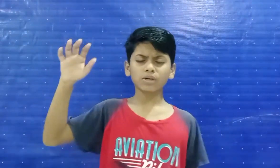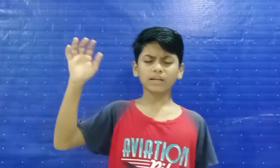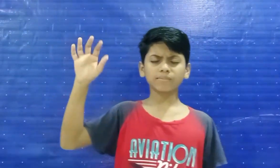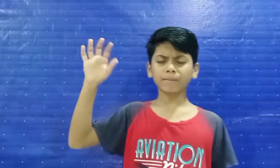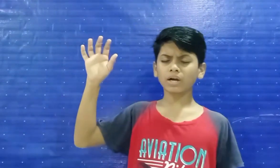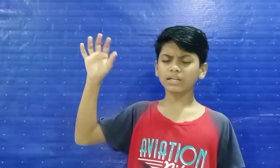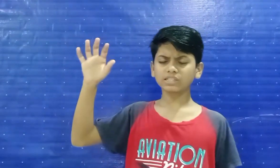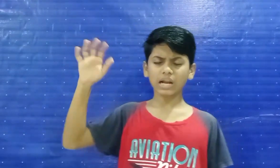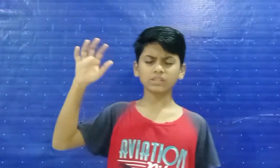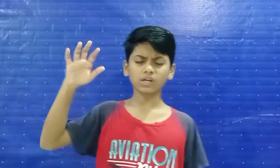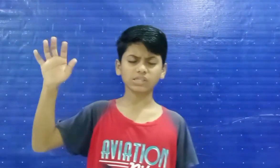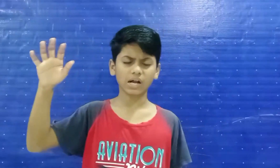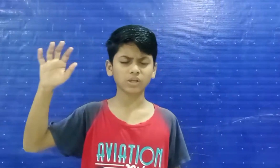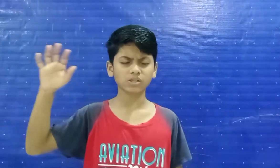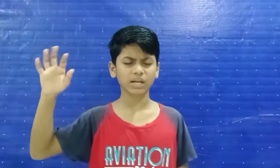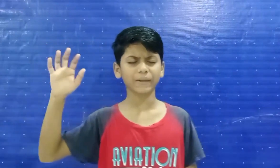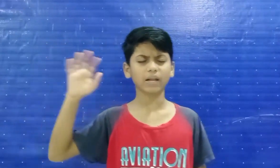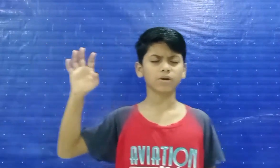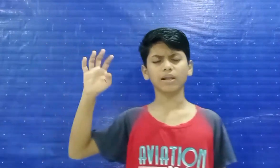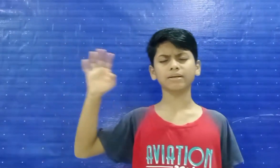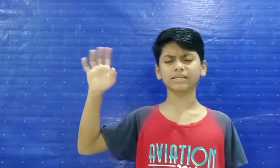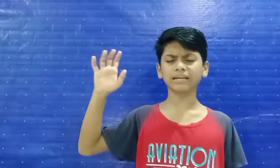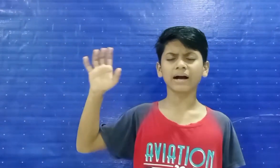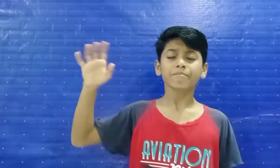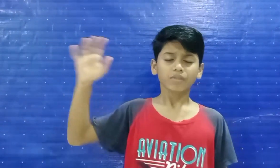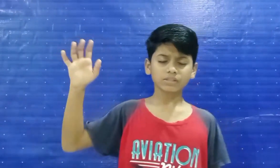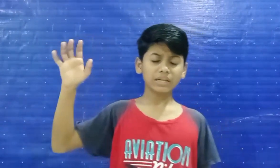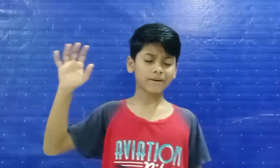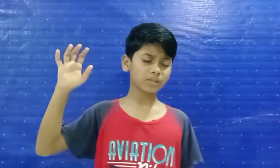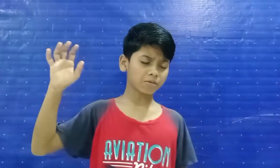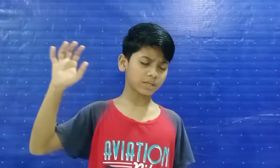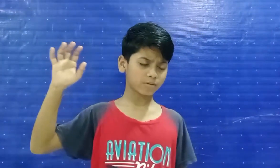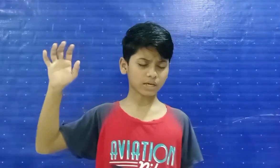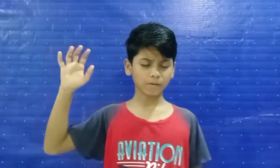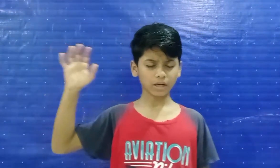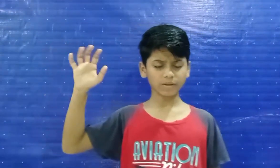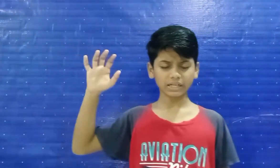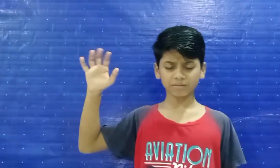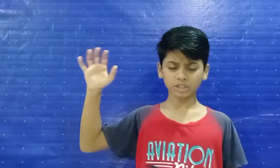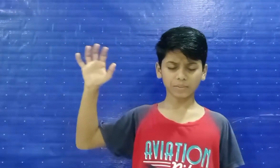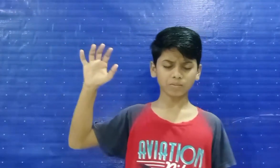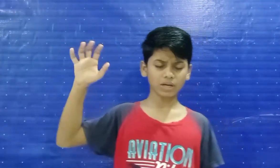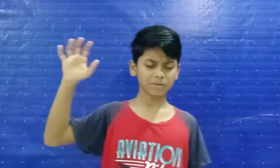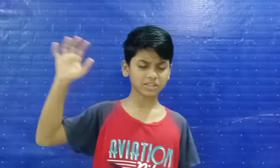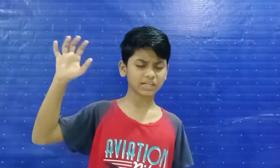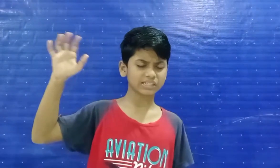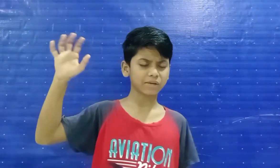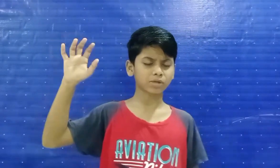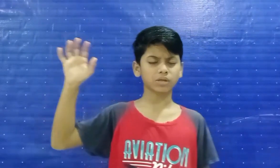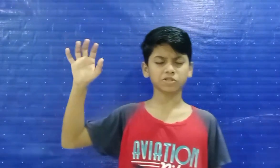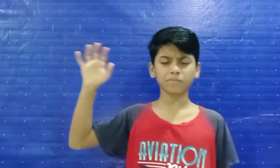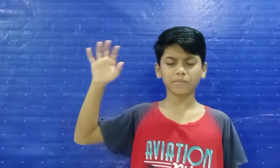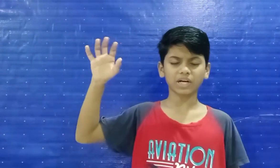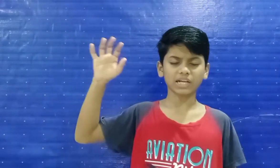ba kondre bosh bare andre bote ka bagra dige bosh kare bare andre las kare andro bunde bosh kare dige dendre ba kondre bosh bare andre bote ka bagra ಬಜಂದ್ರೆ ಬಂದ್ರೆ ಬುಜಿರೆ ಪುಷ್ಕರ ಬಟಕ ಬಗ್ರಾಟಿ ಪುಷ್ಕರ ಬಂದ್ರೆ ಬಜಂದ್ರೆ ಲಿಕ